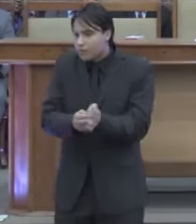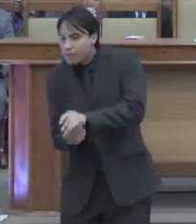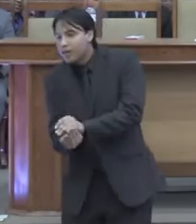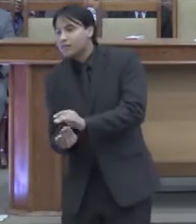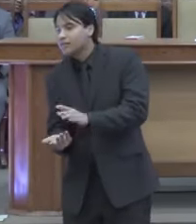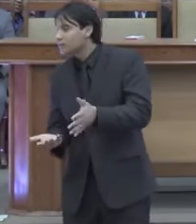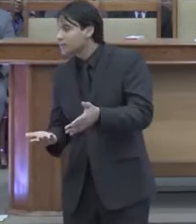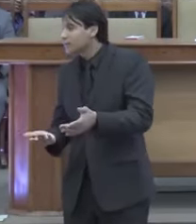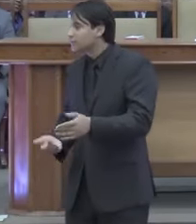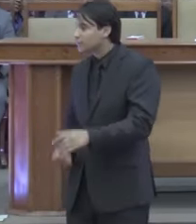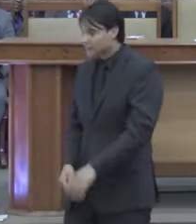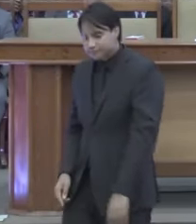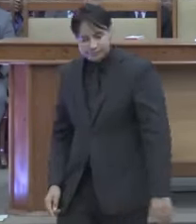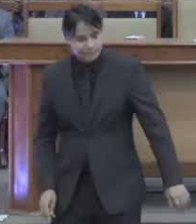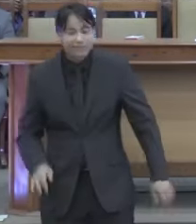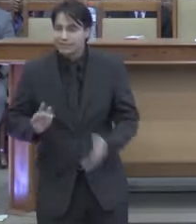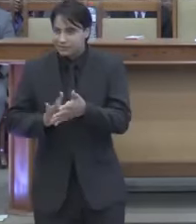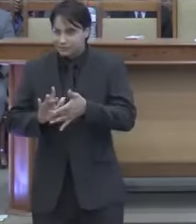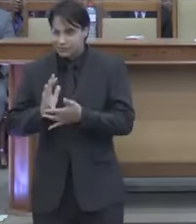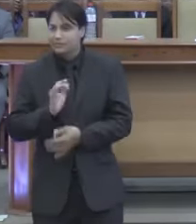assim. Ele disse: vento,